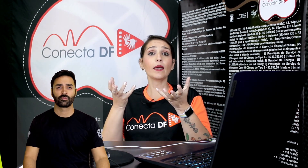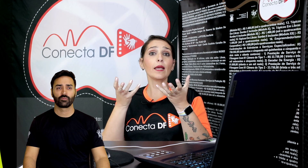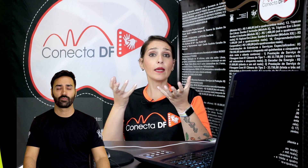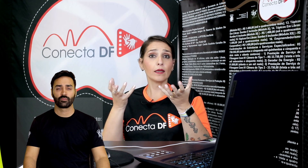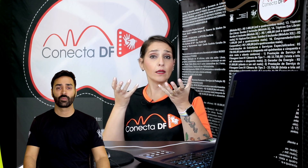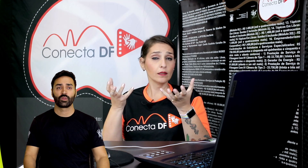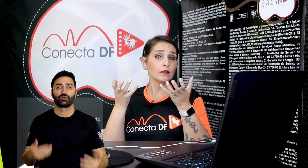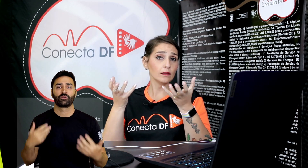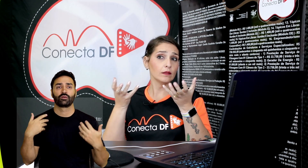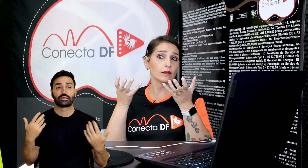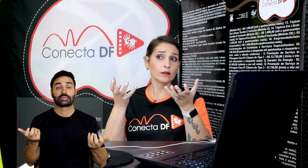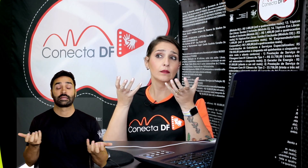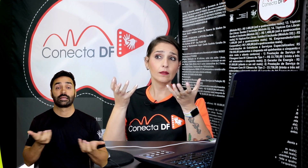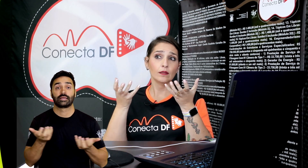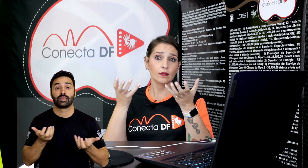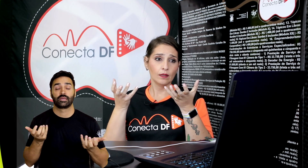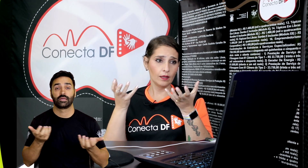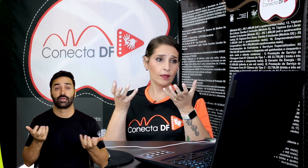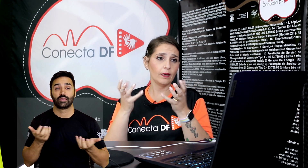Querer.